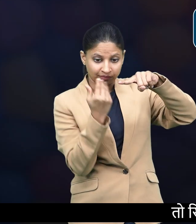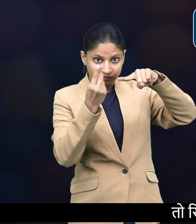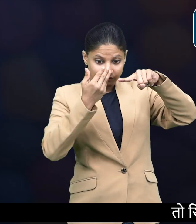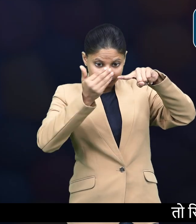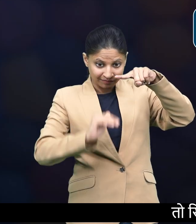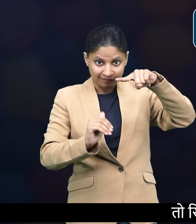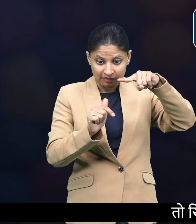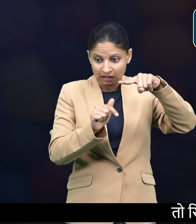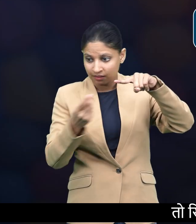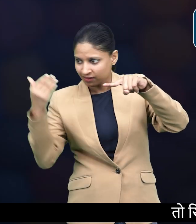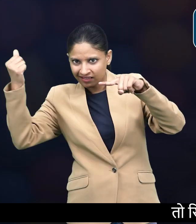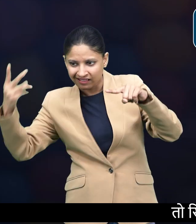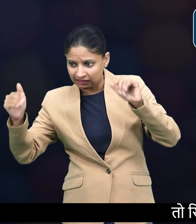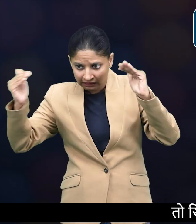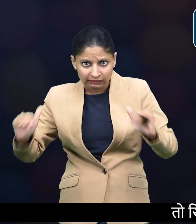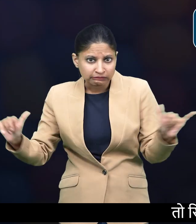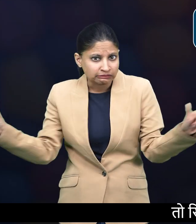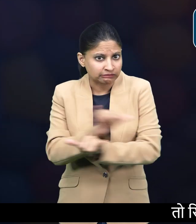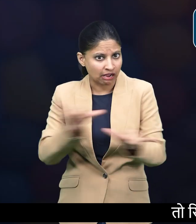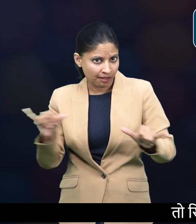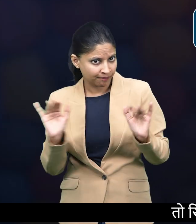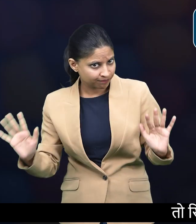तो सिर्फ अंशों की तुलना करें।